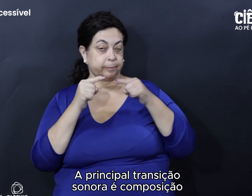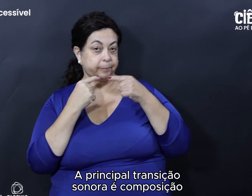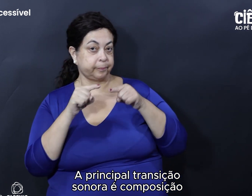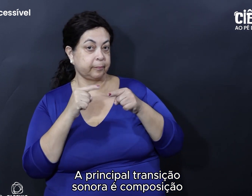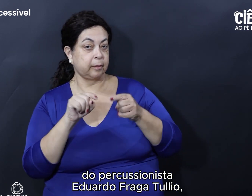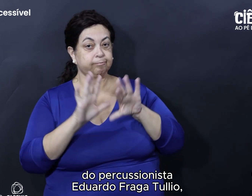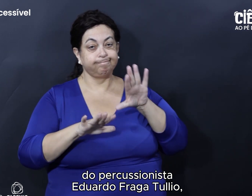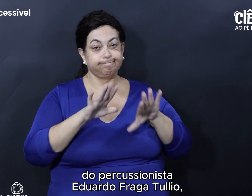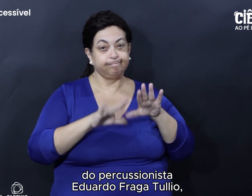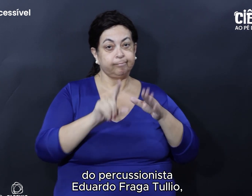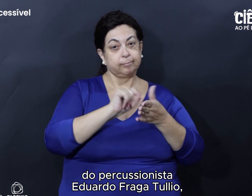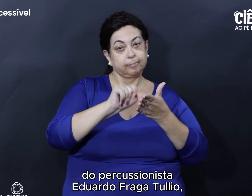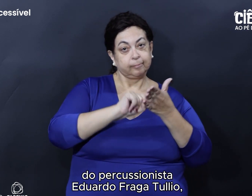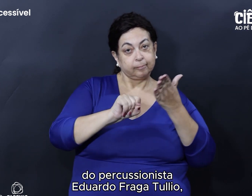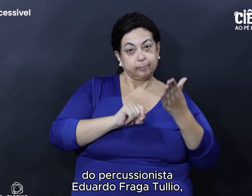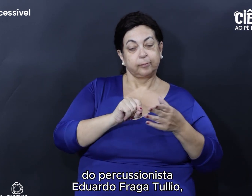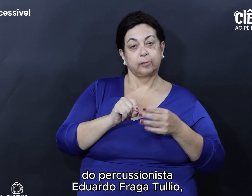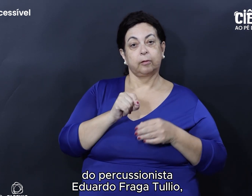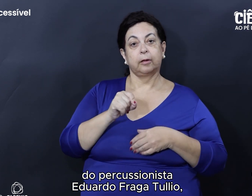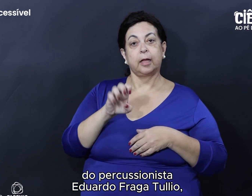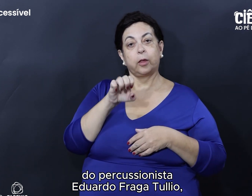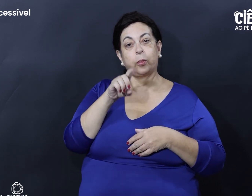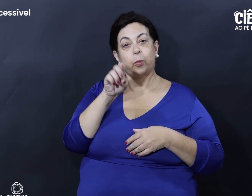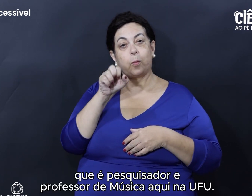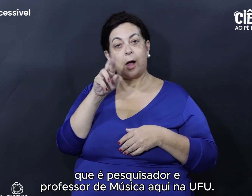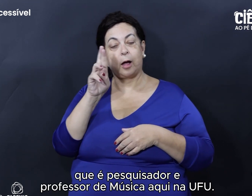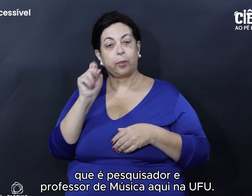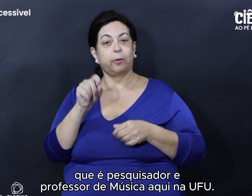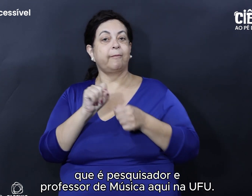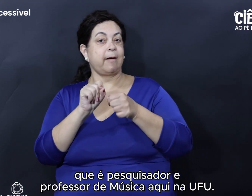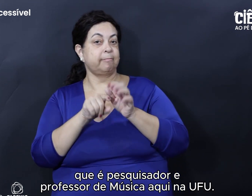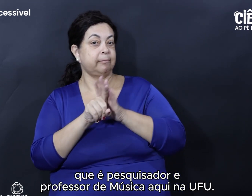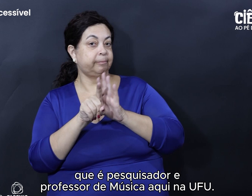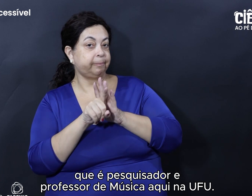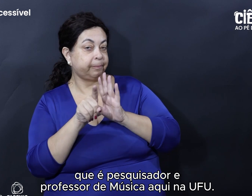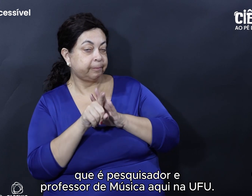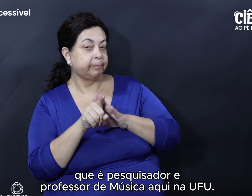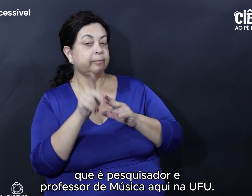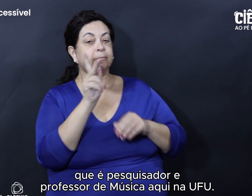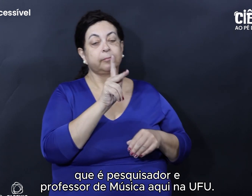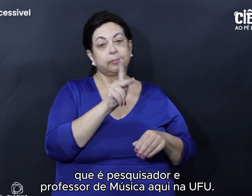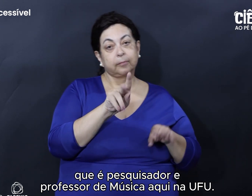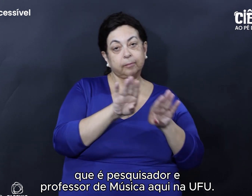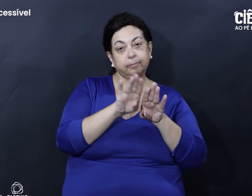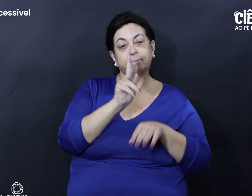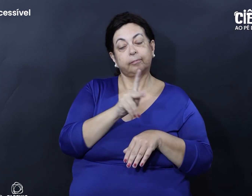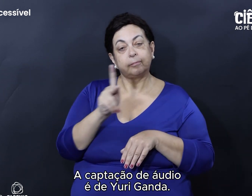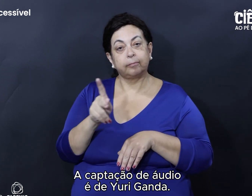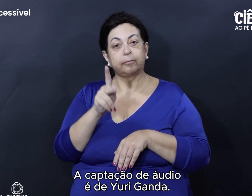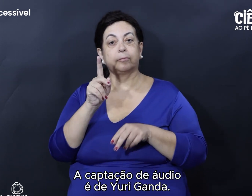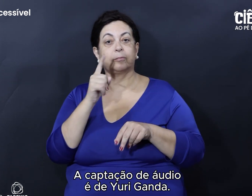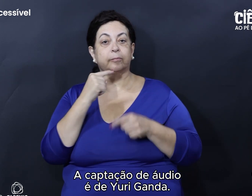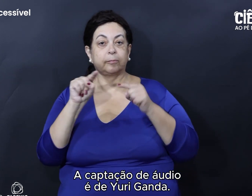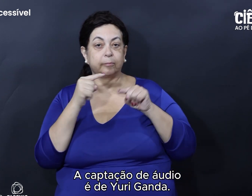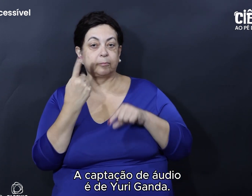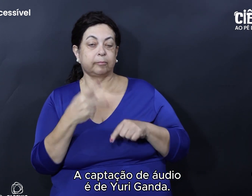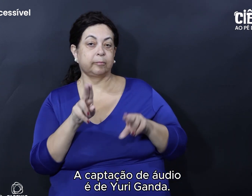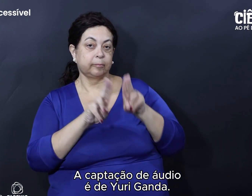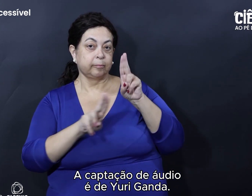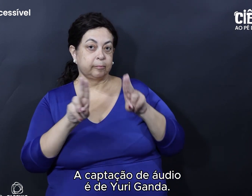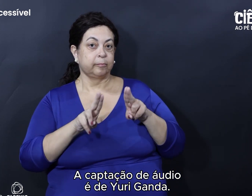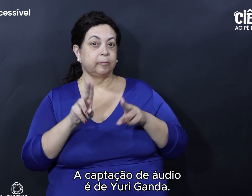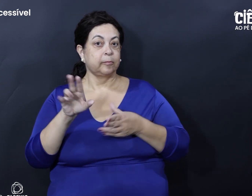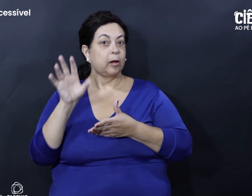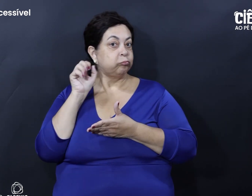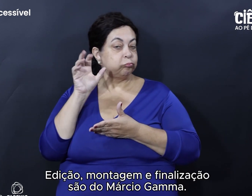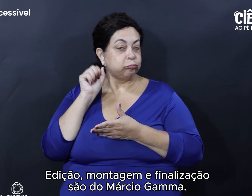é a composição do percussionista Eduardo Fraga Túlio, que é pesquisador e professor de música aqui na UFO. Captação de áudio é de